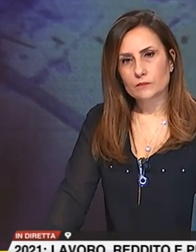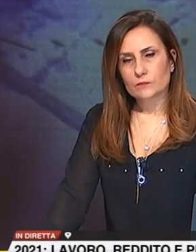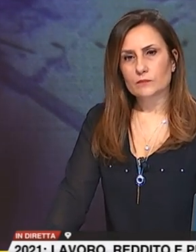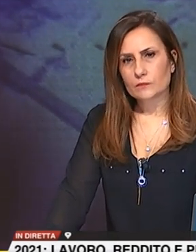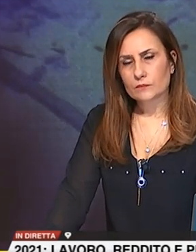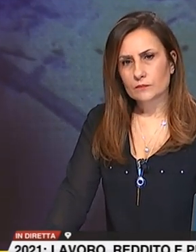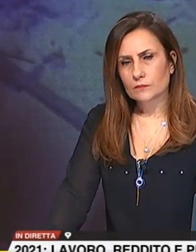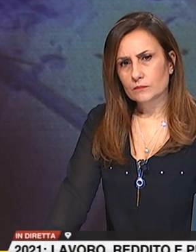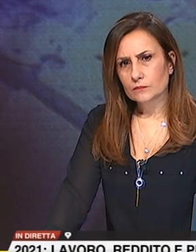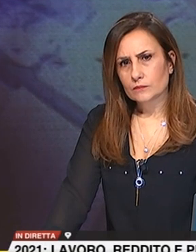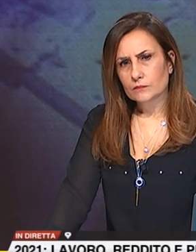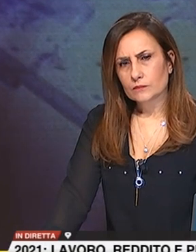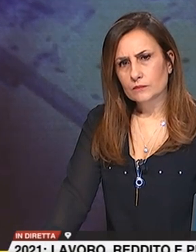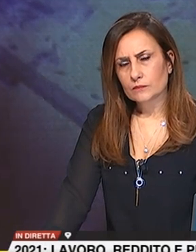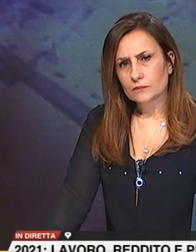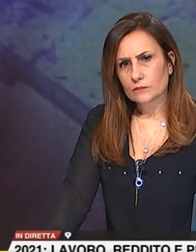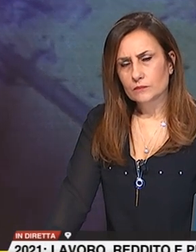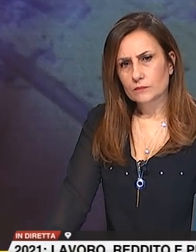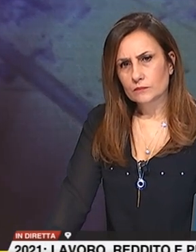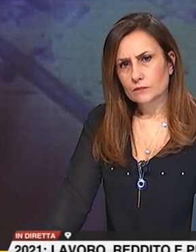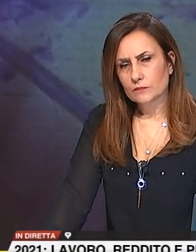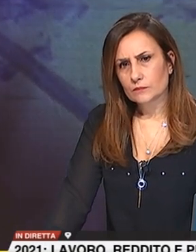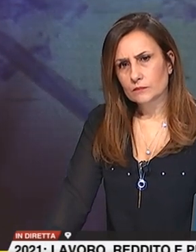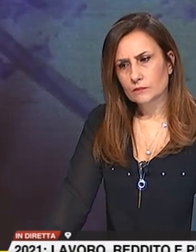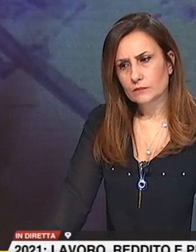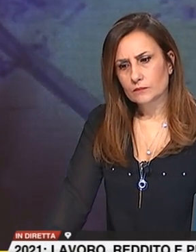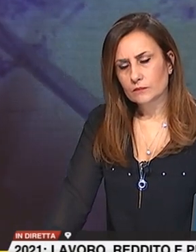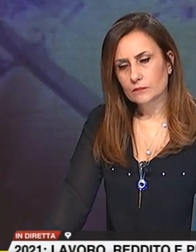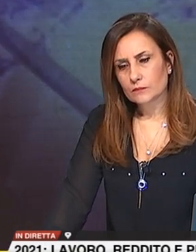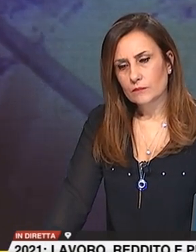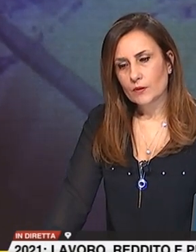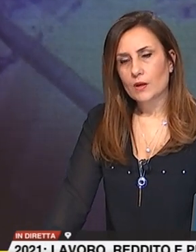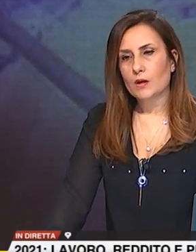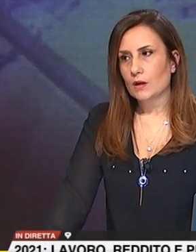la tredicesima invece di darla tutta a dicembre.